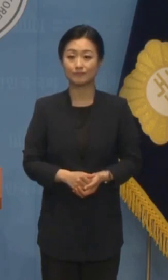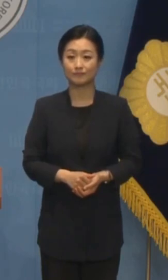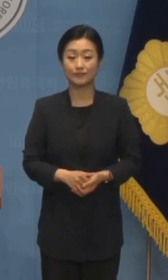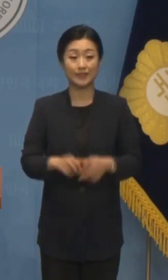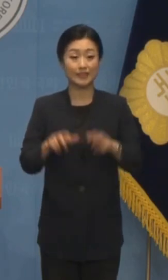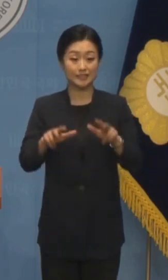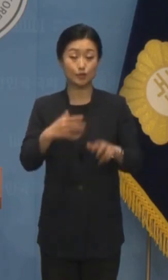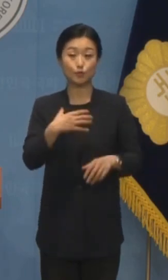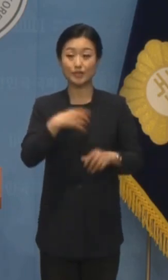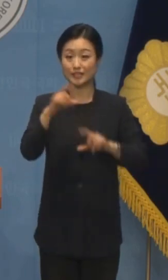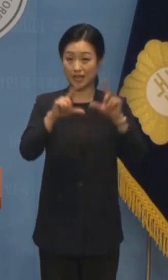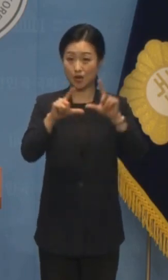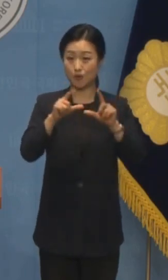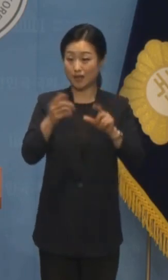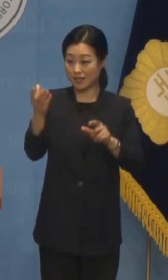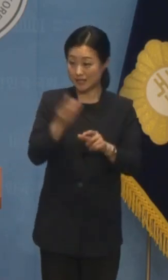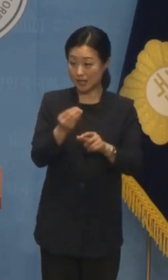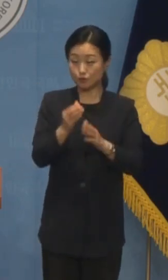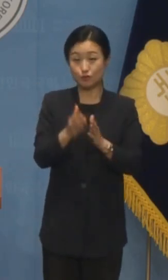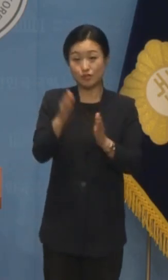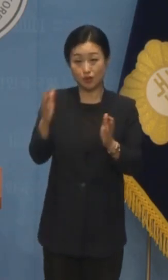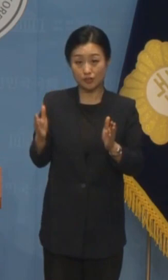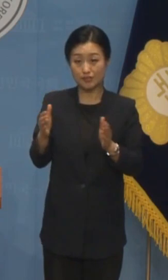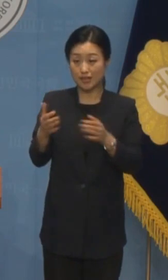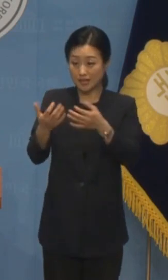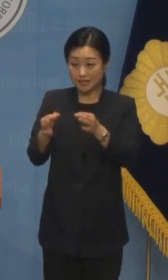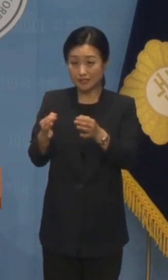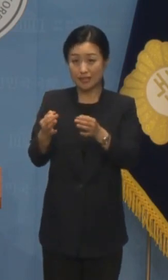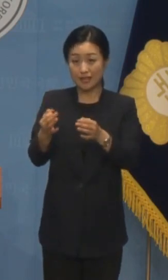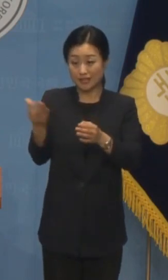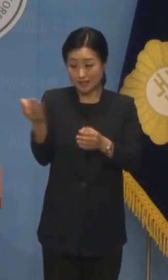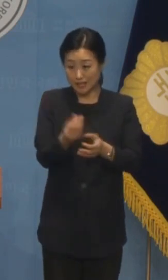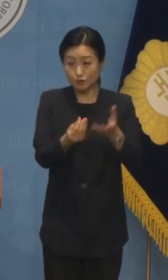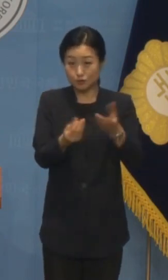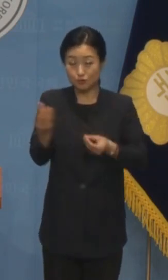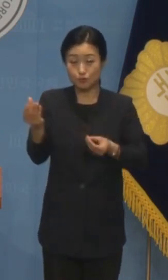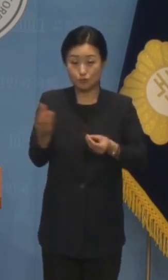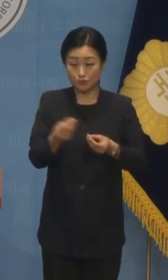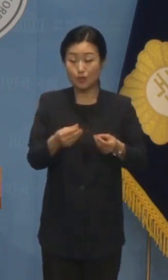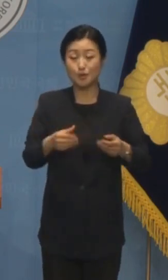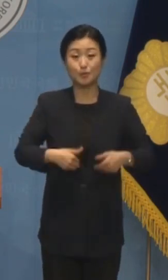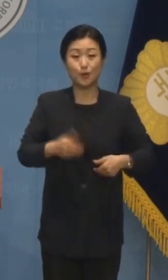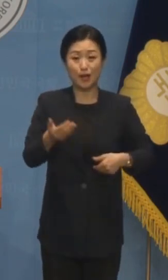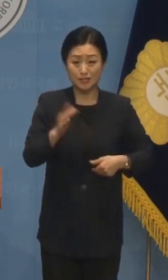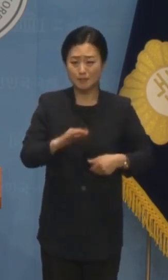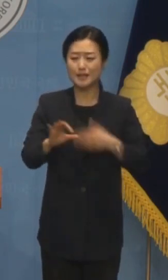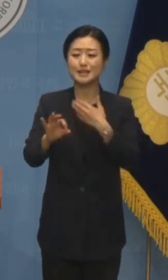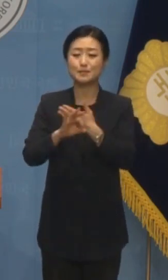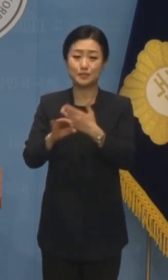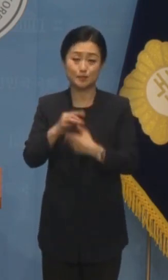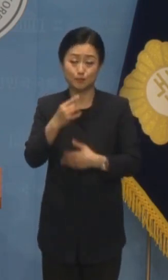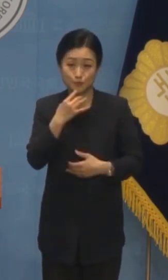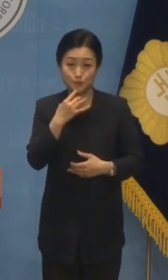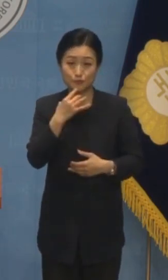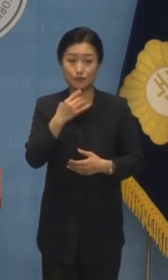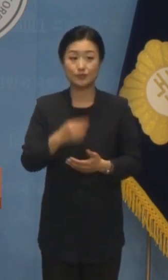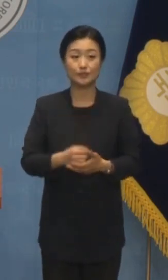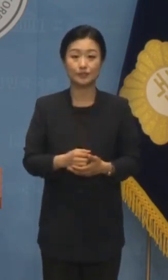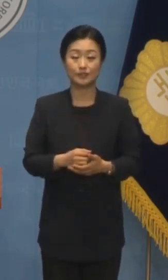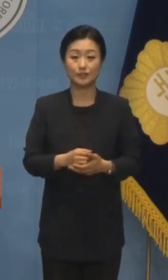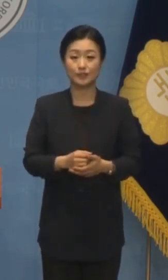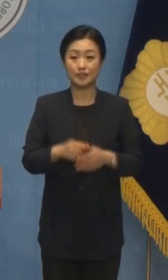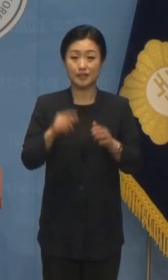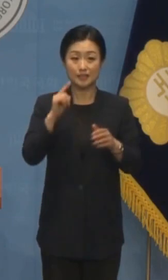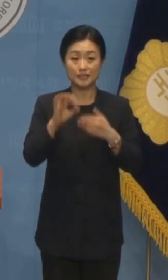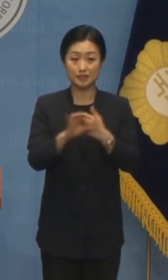지금 위기 상황에서 대출 연장을 포함한 금융 지원이 불필요하다고 말씀드리진 않겠습니다. 하지만 그건 임시 방편일 뿐입니다. 만기